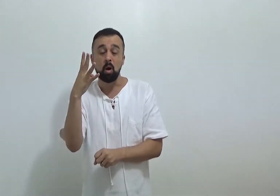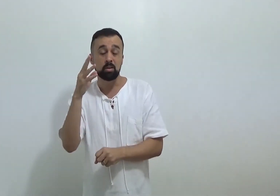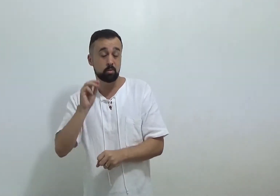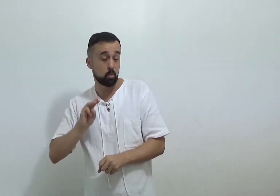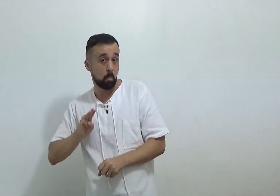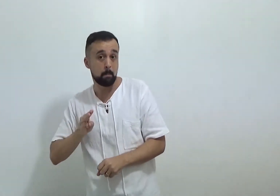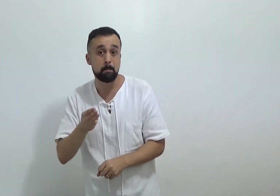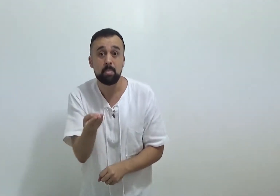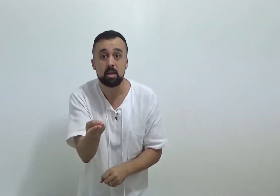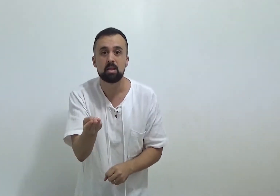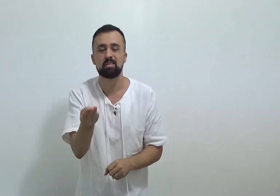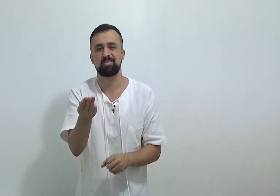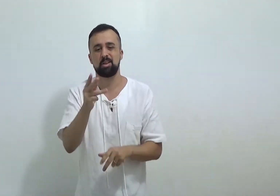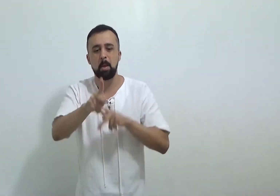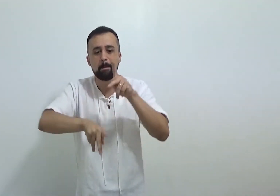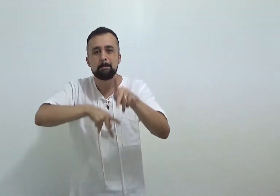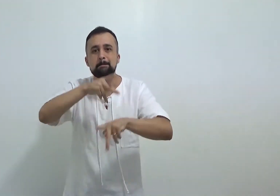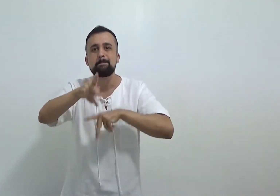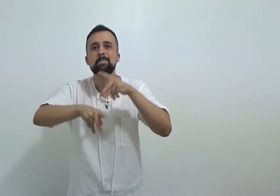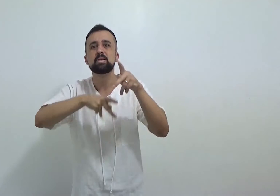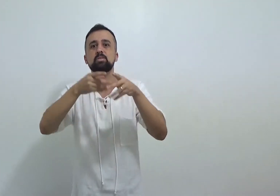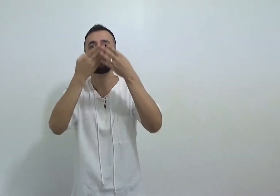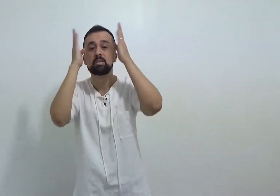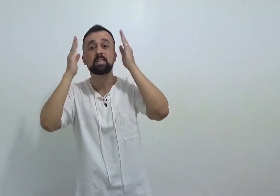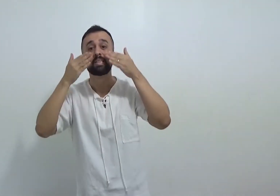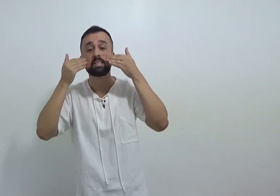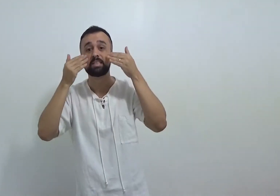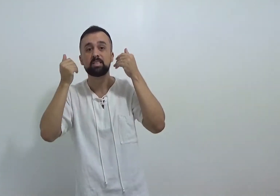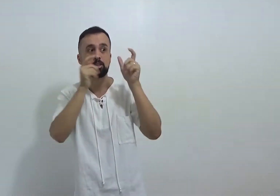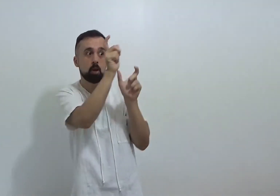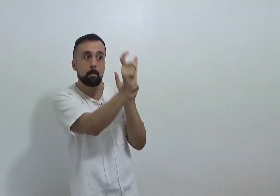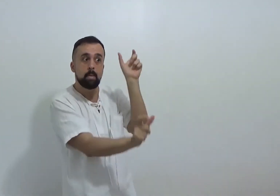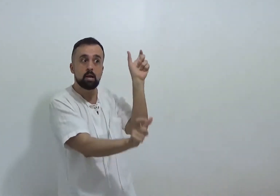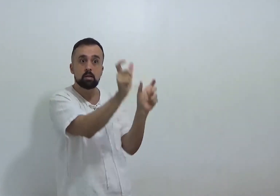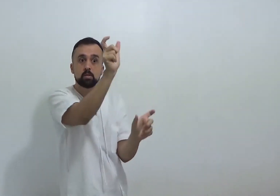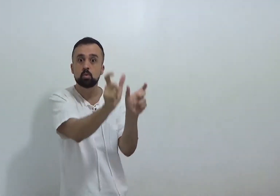aproximadamente 4 milhões de indígenas.